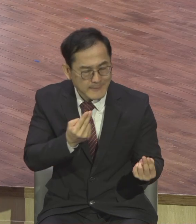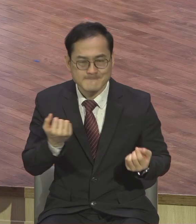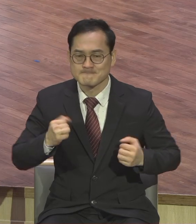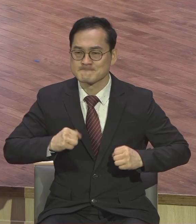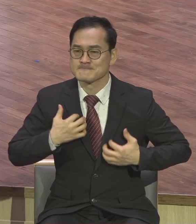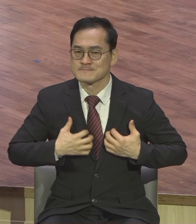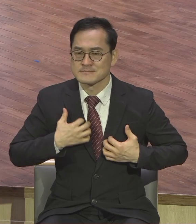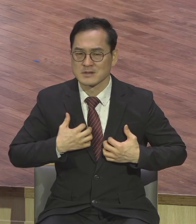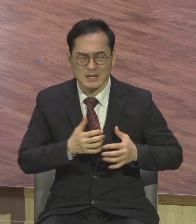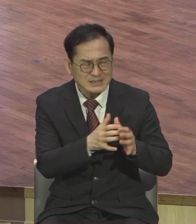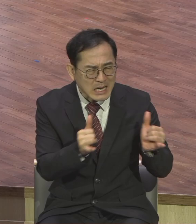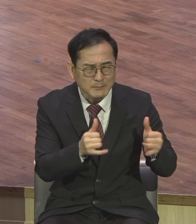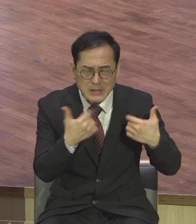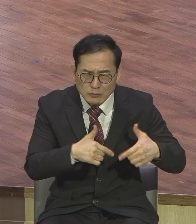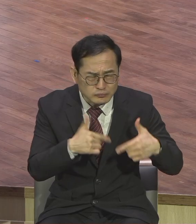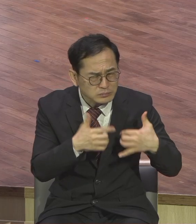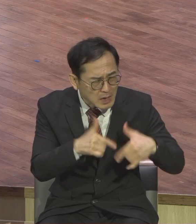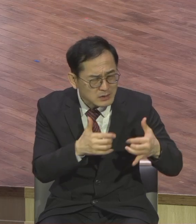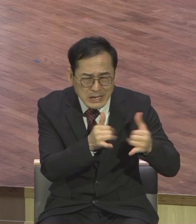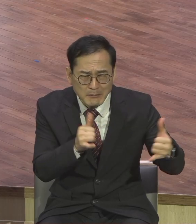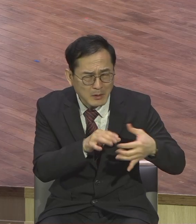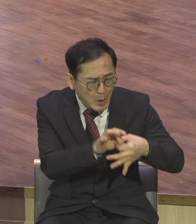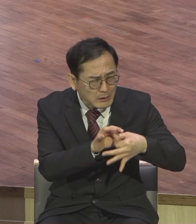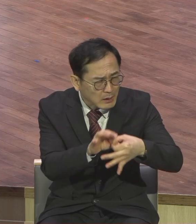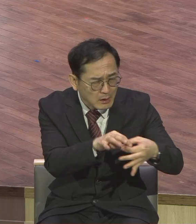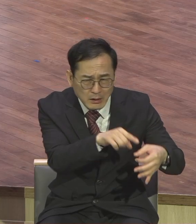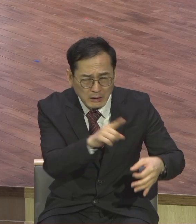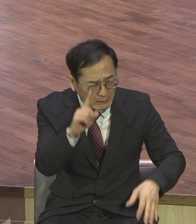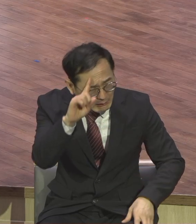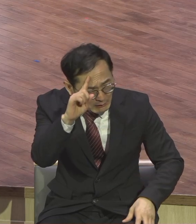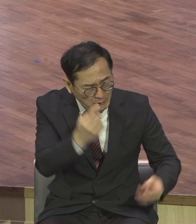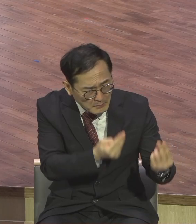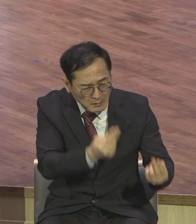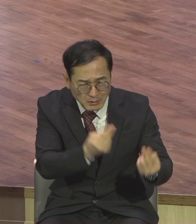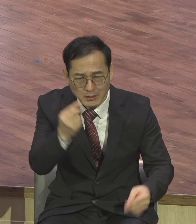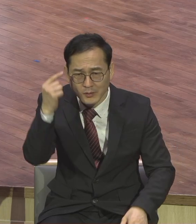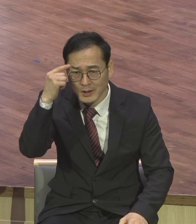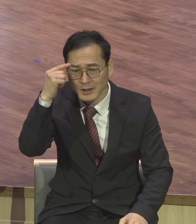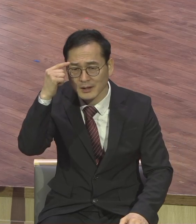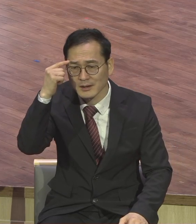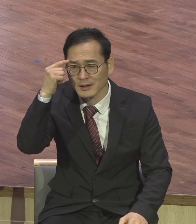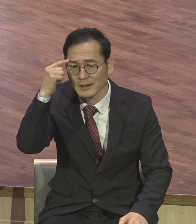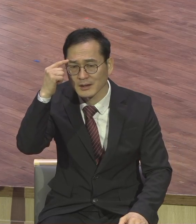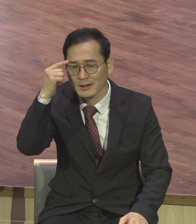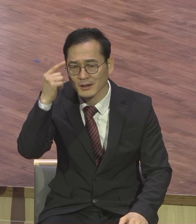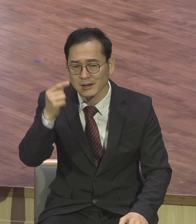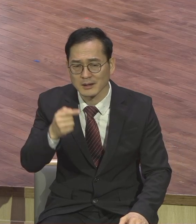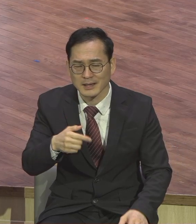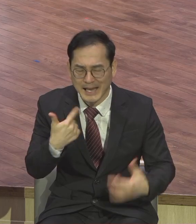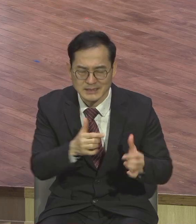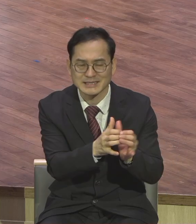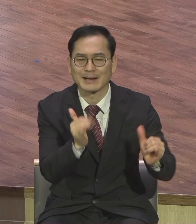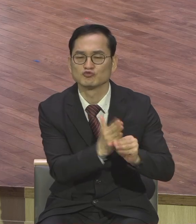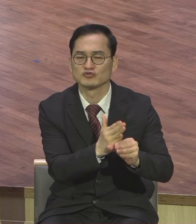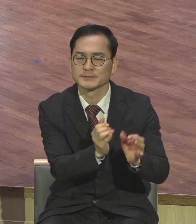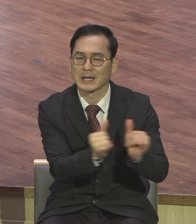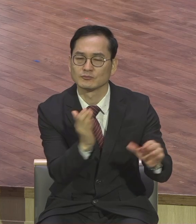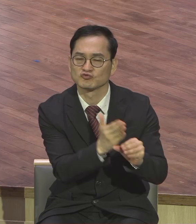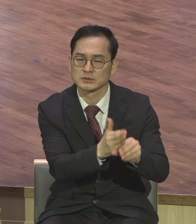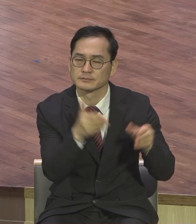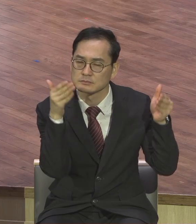없어요. 자기 의지로 살지, 자기 경험대로 살지, 자기 순서로 살지.